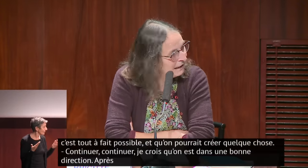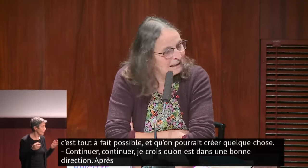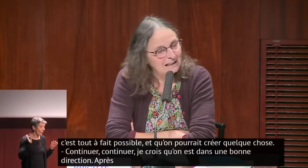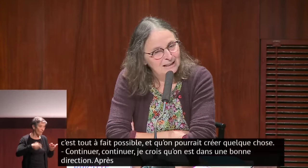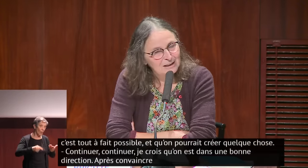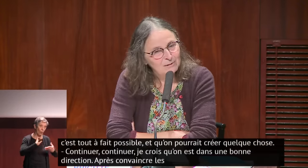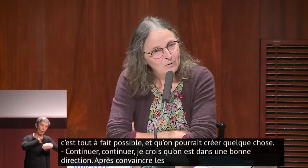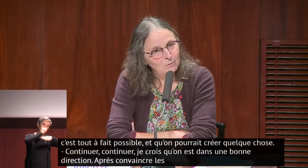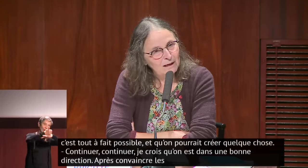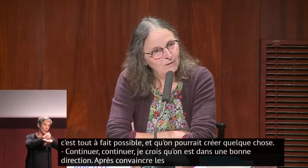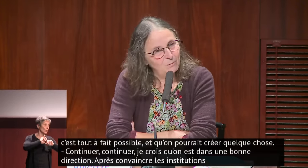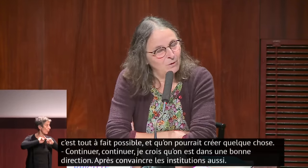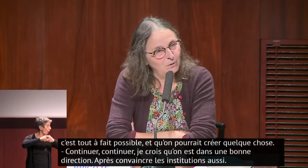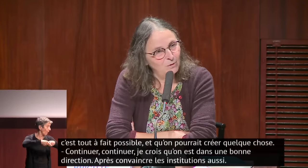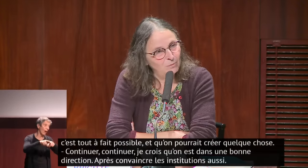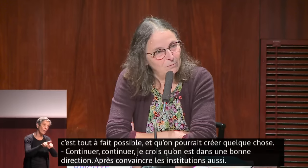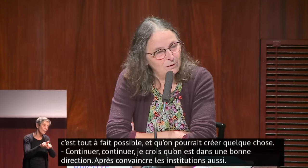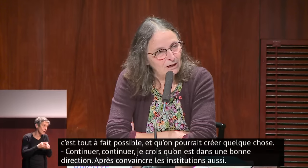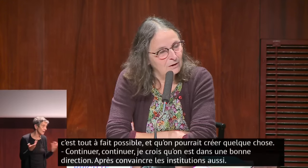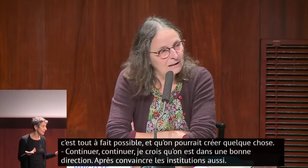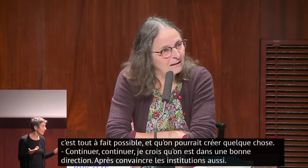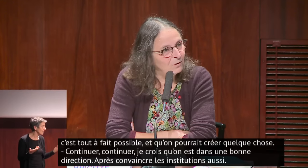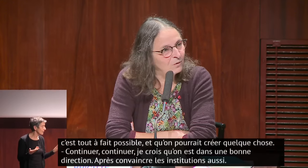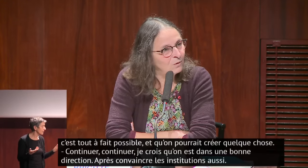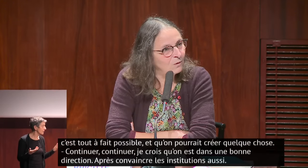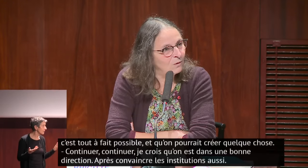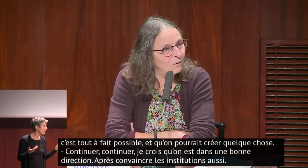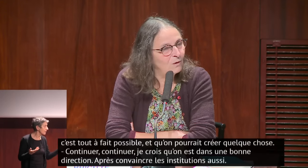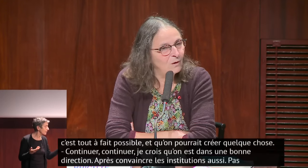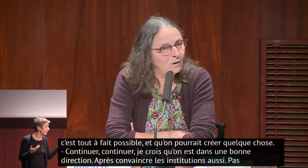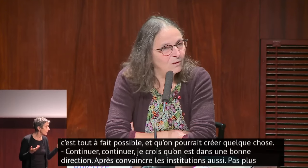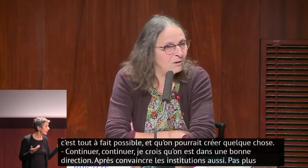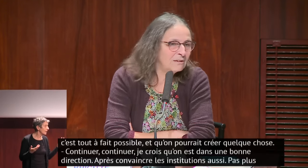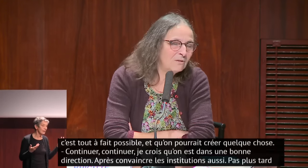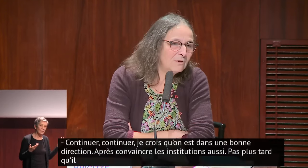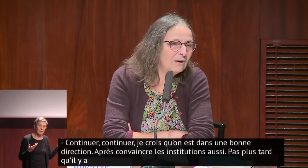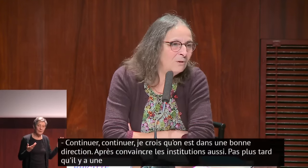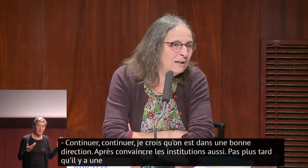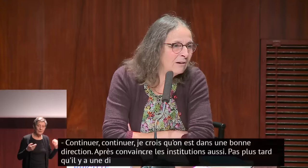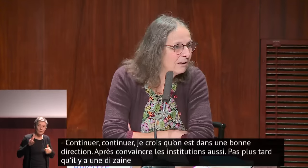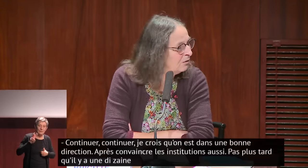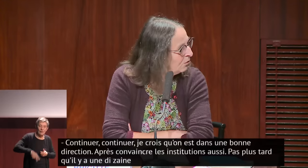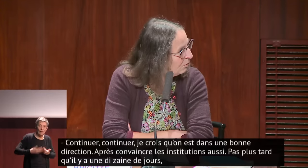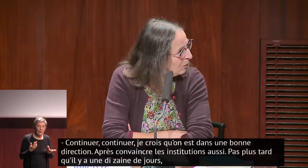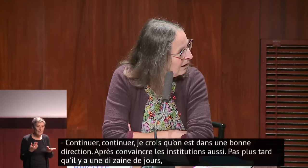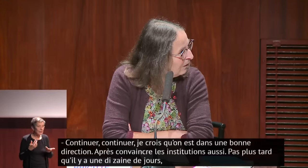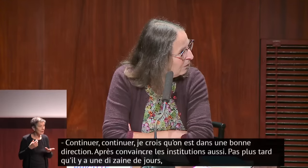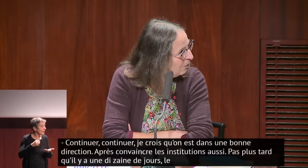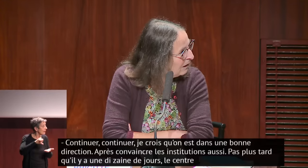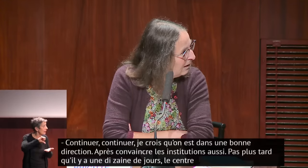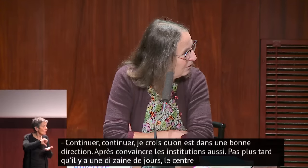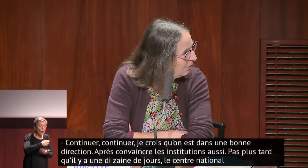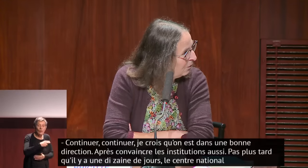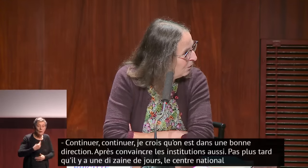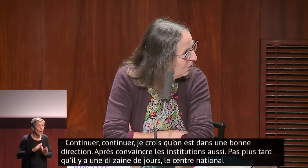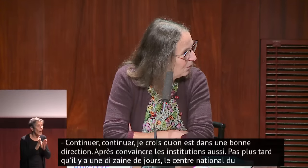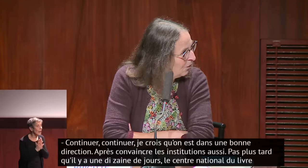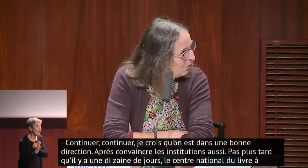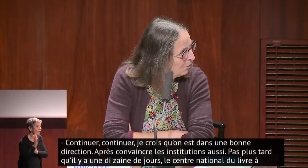aussi. Oui. Parce que, par exemple, pas plus tard qu'il y a une dizaine de jours, le Centre national du livre, à qui je demandais une